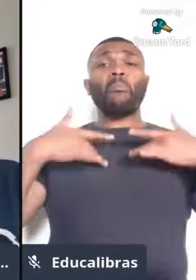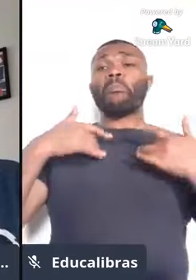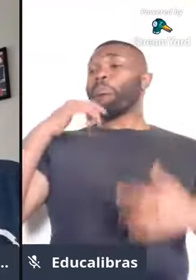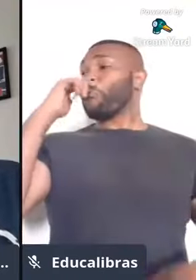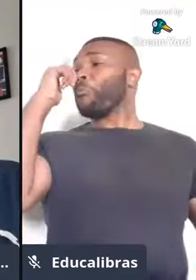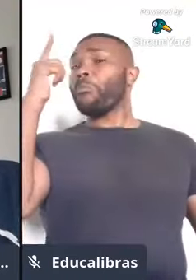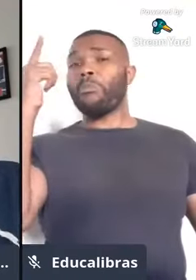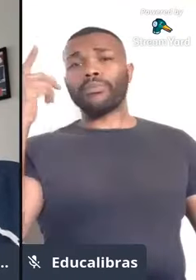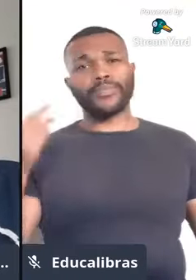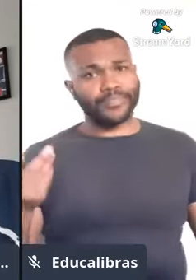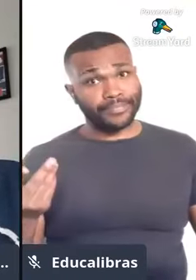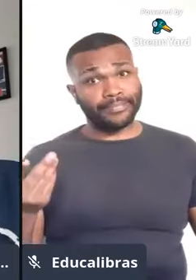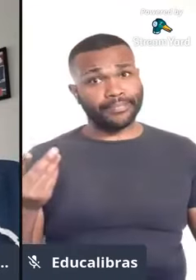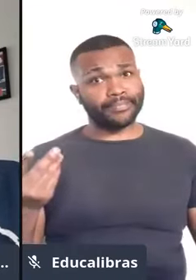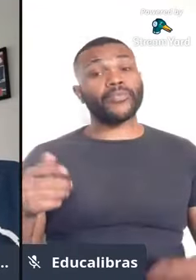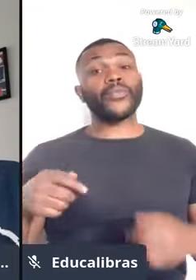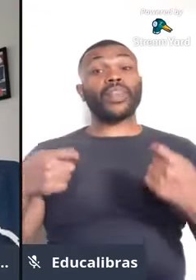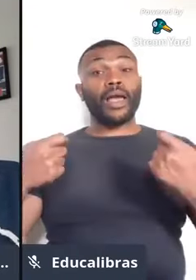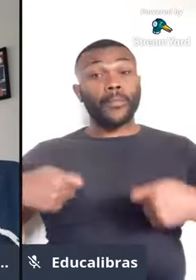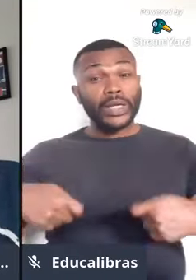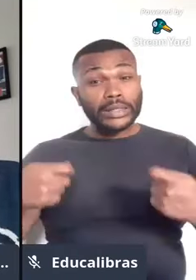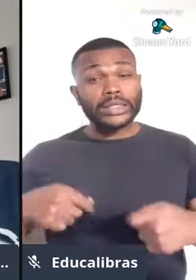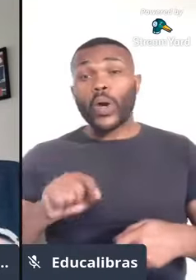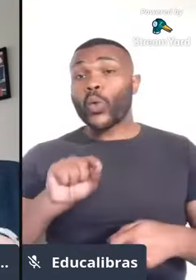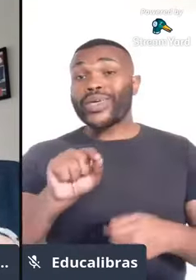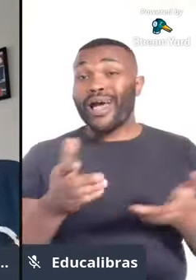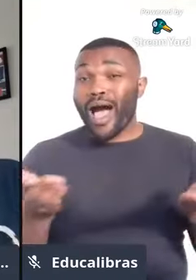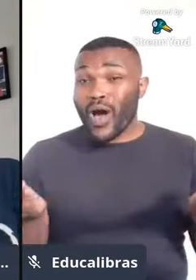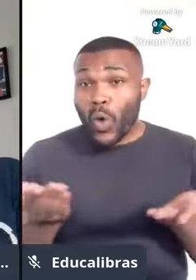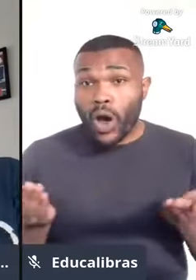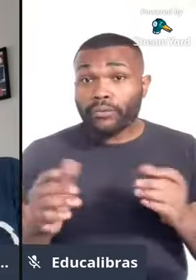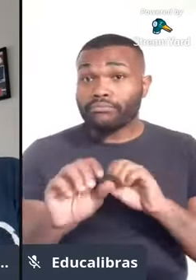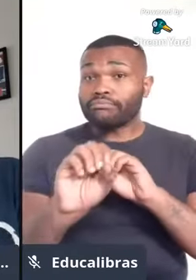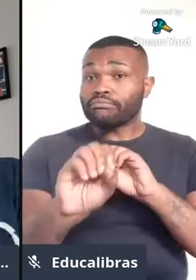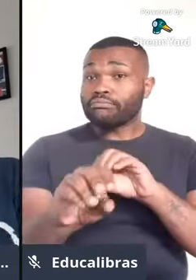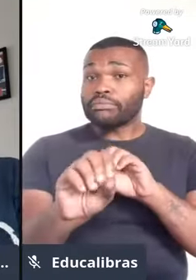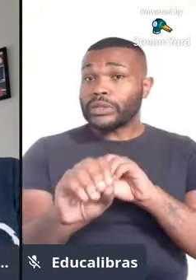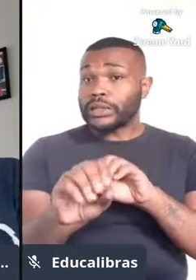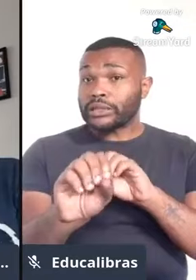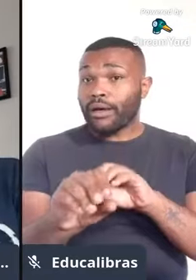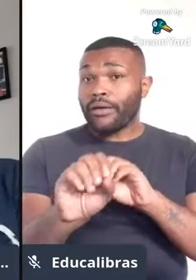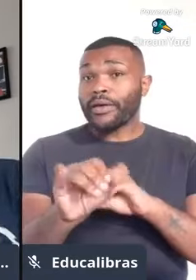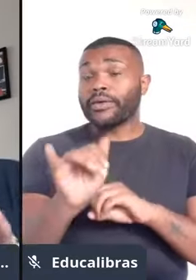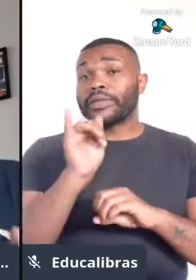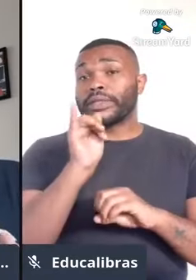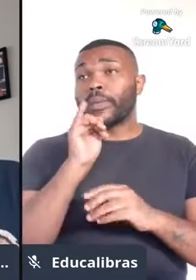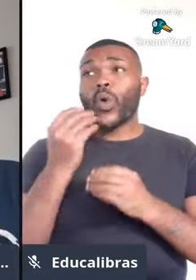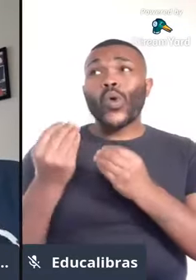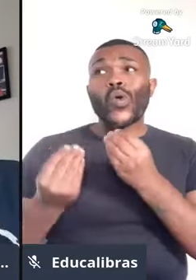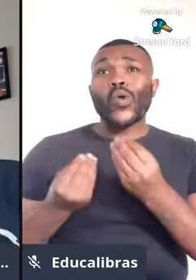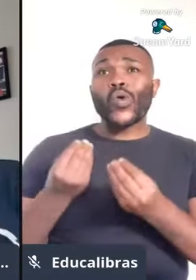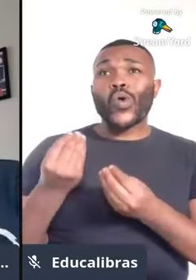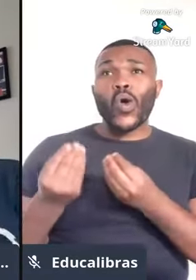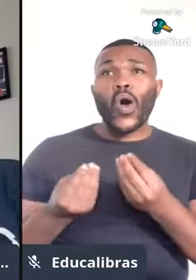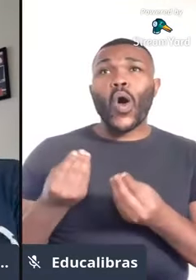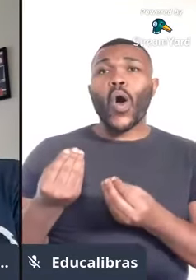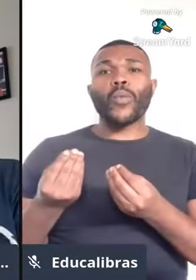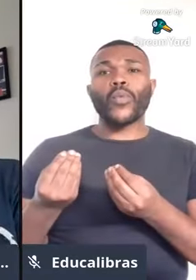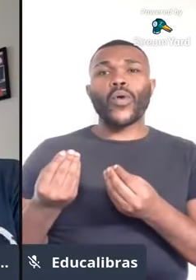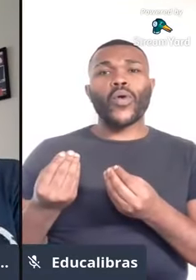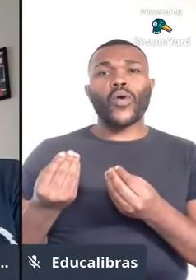pode ser ensinado para todo mundo agora não é como enfrentar, a gente, pessoa com deficiência, não é